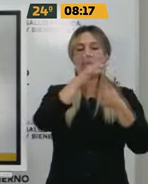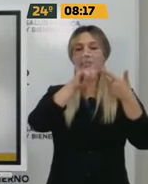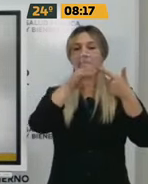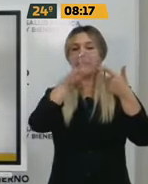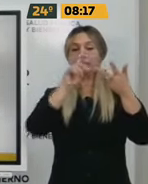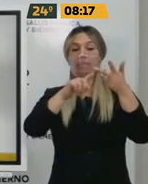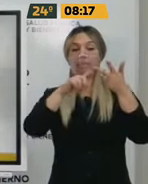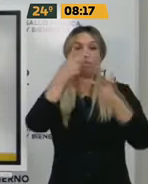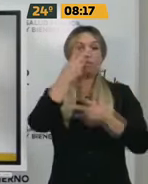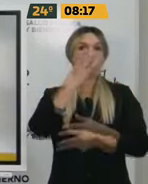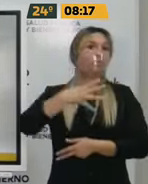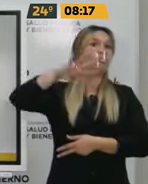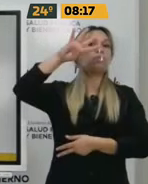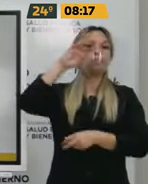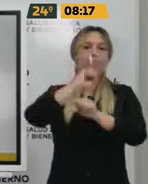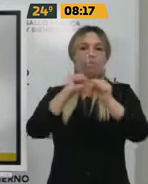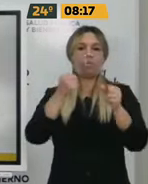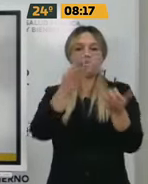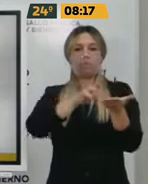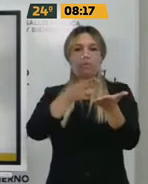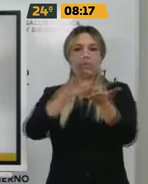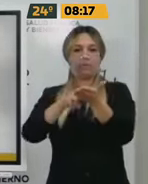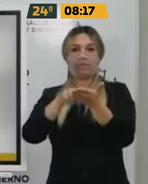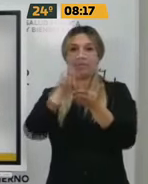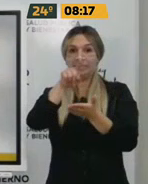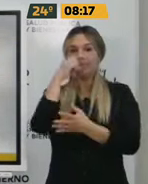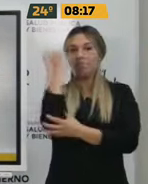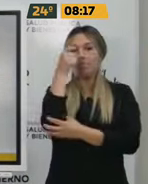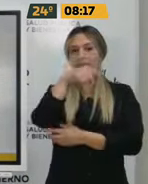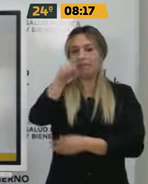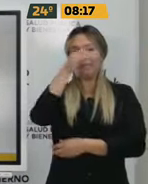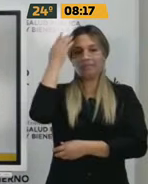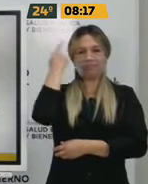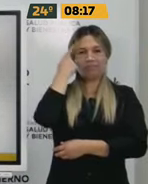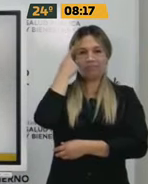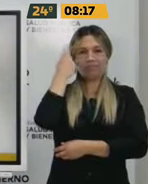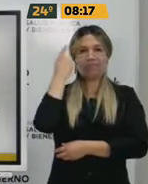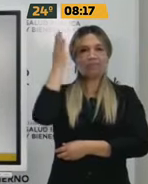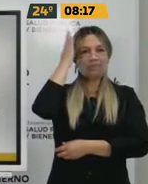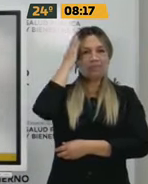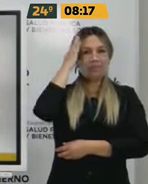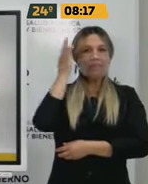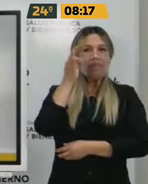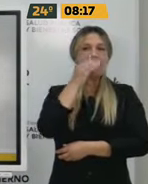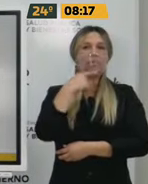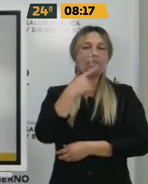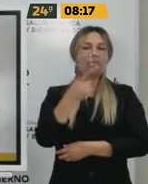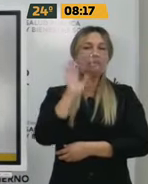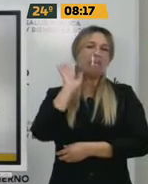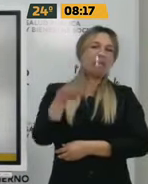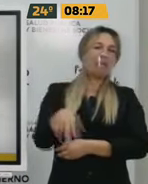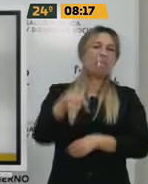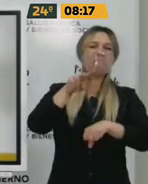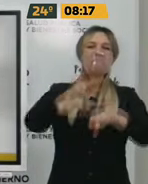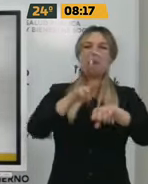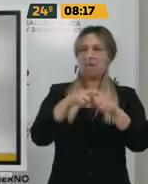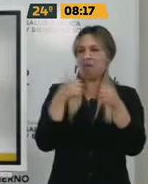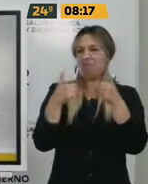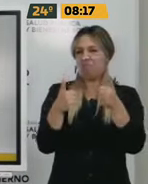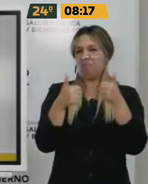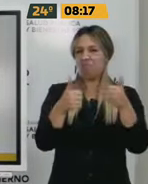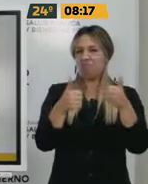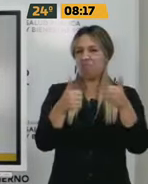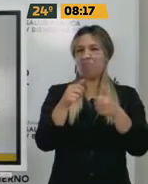Entonces, realmente es importante tener en cuenta eso, evitar cualquier tipo de negación, de triunfalismo. Aquí no estamos fuera